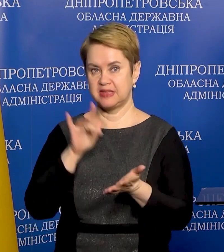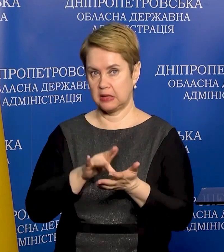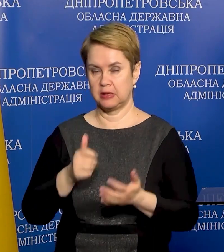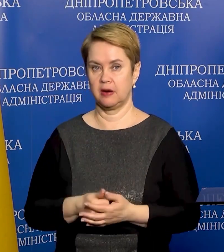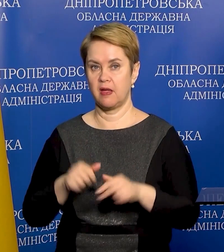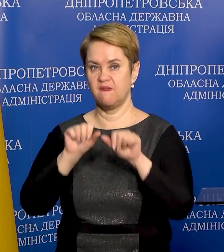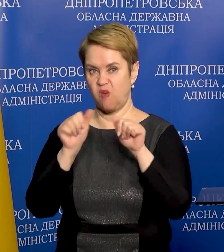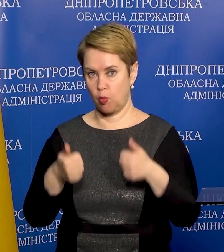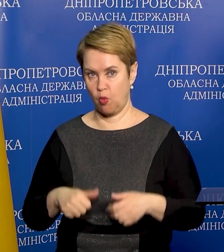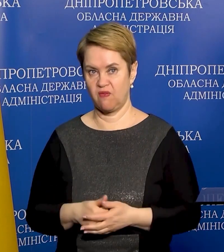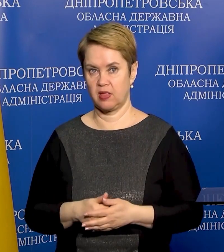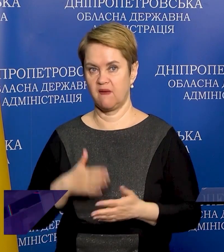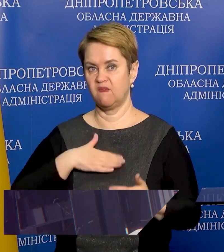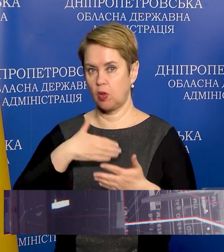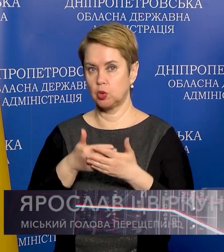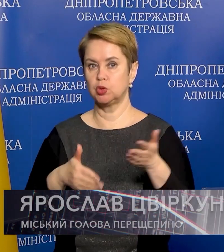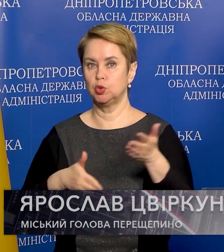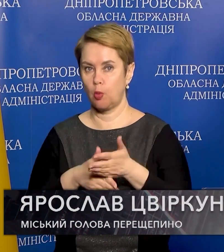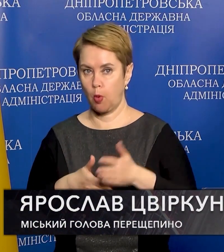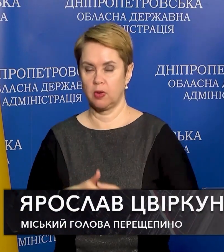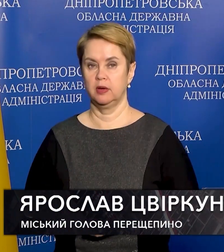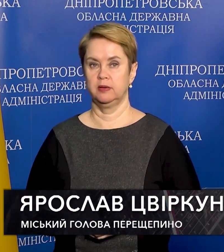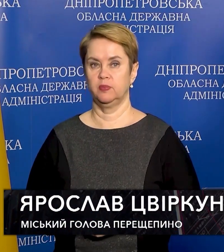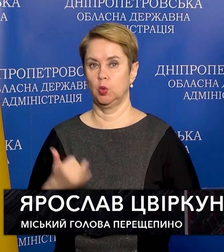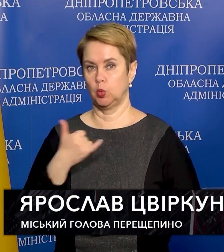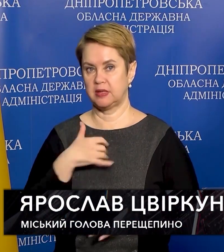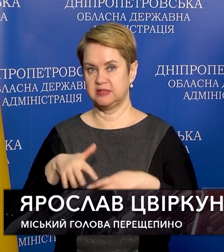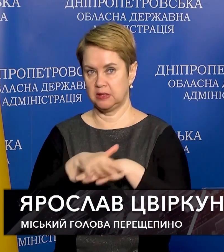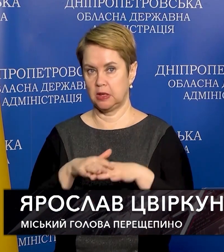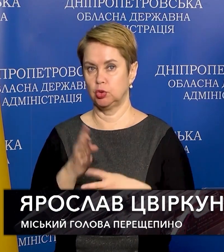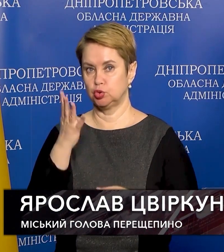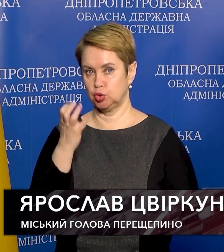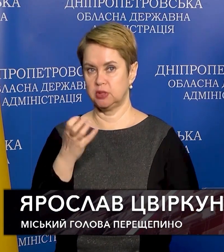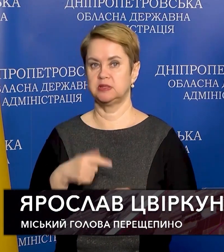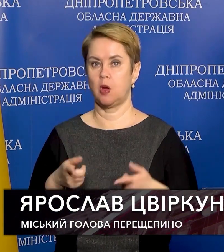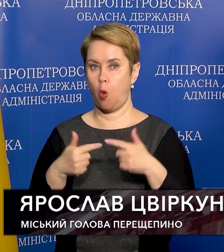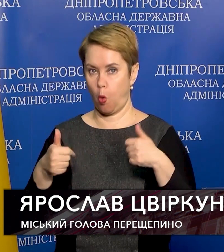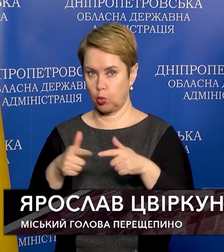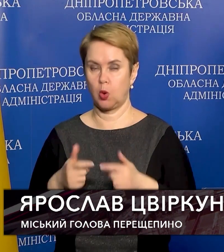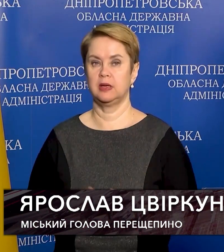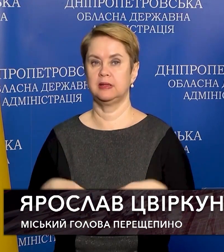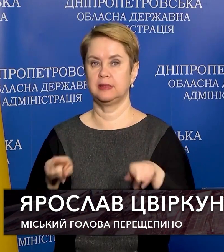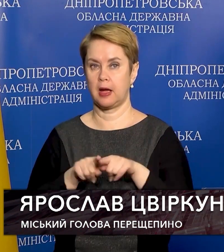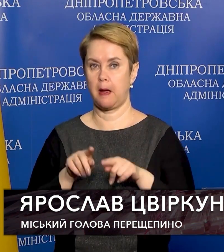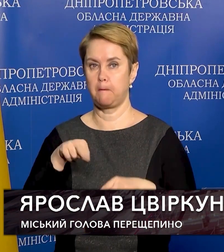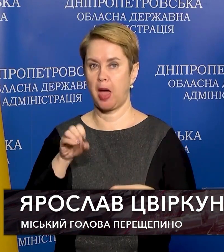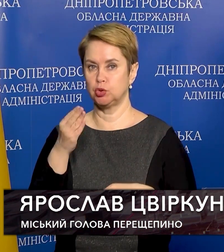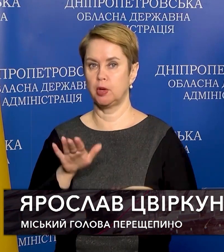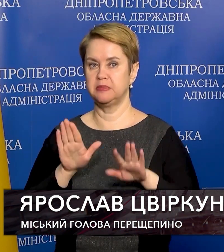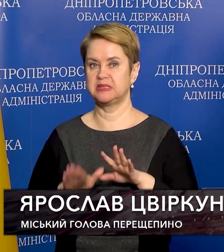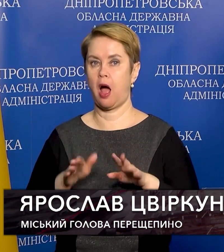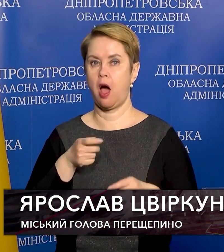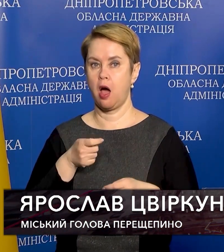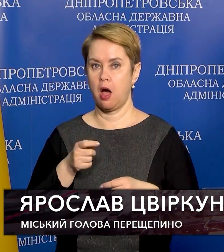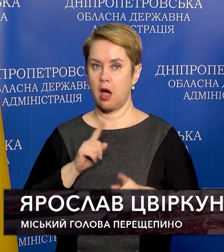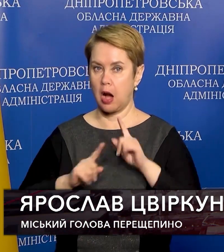центр формування волонтерської допомоги. У нас на території 4 старостинських округа, так, Перещепинська міська